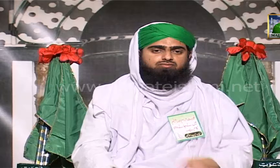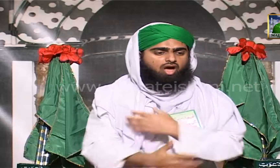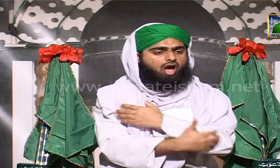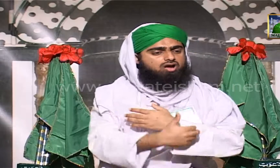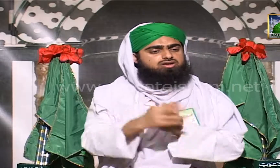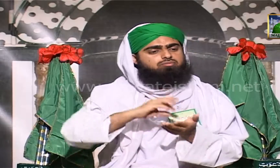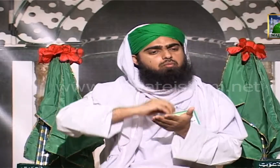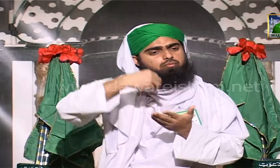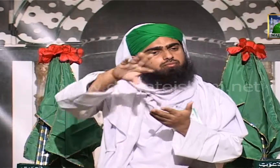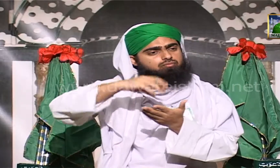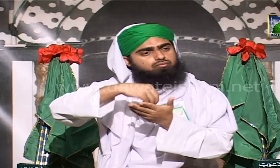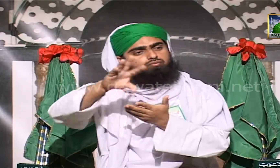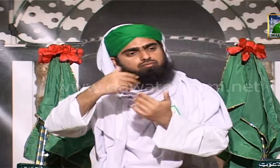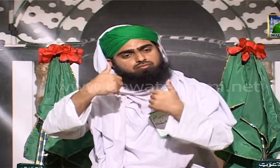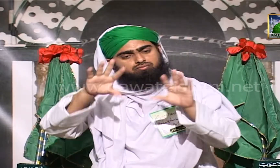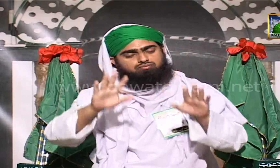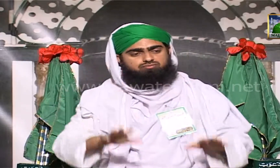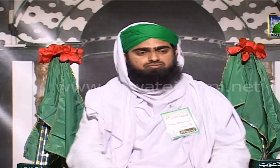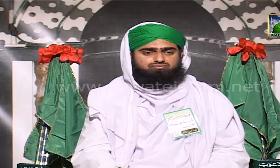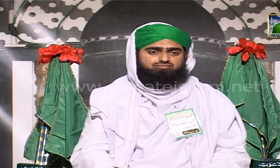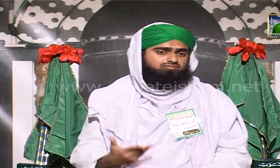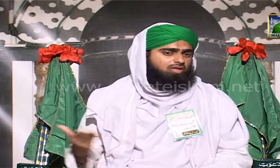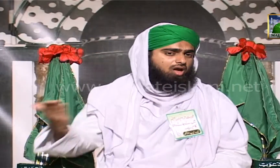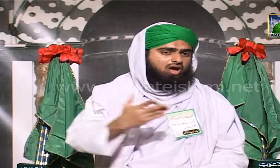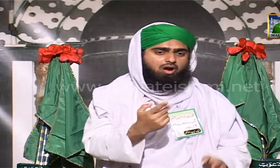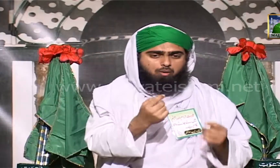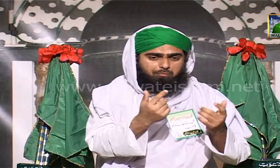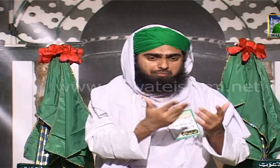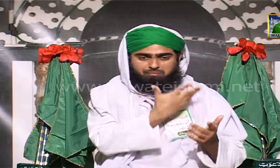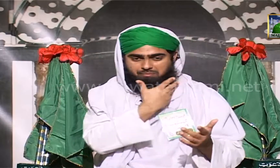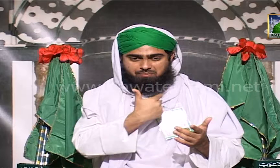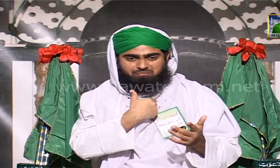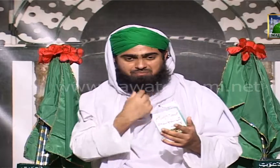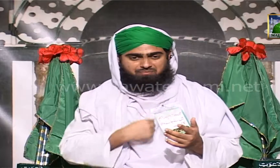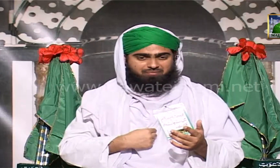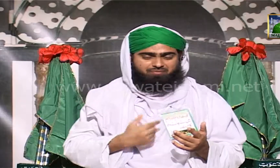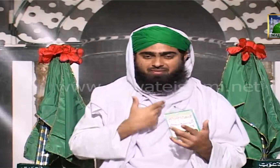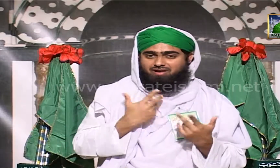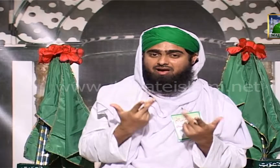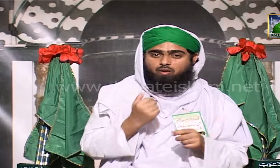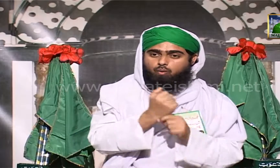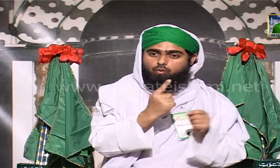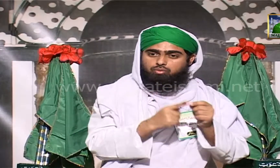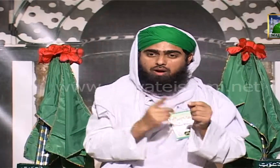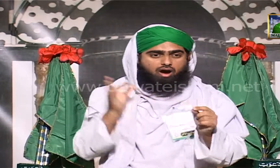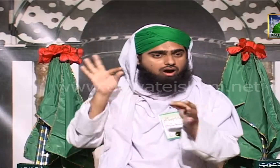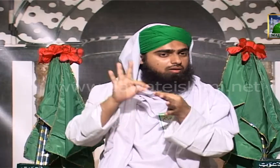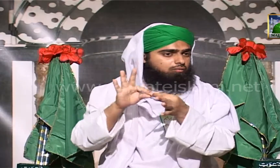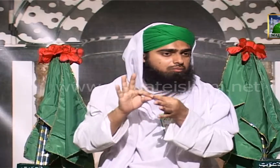دوں. تو مال کے متوالو، اگر غوث اعظم کا متوالا بننا ہے تو دنیا